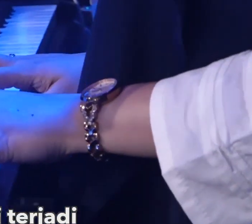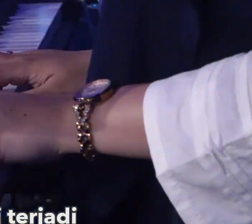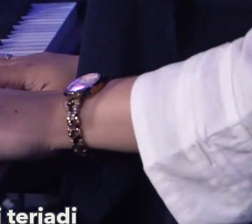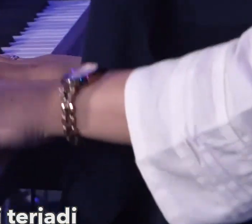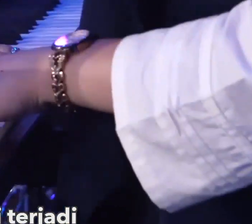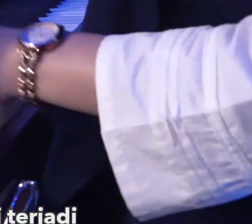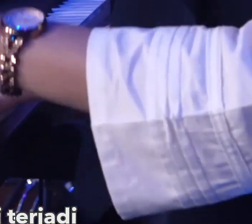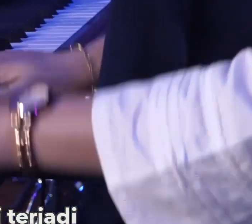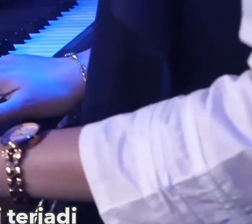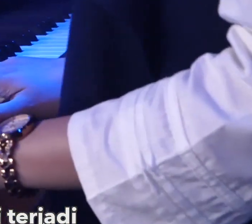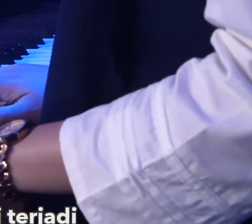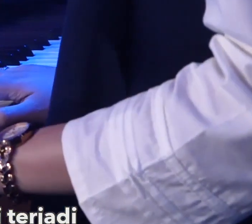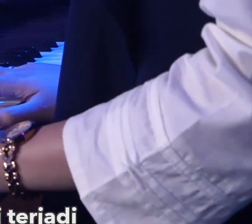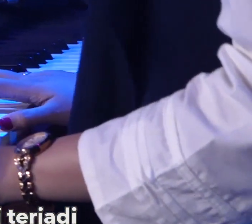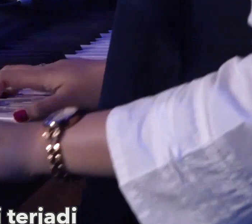lawanmu.